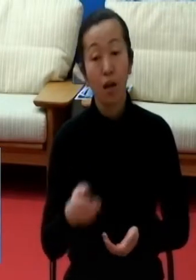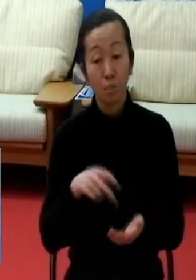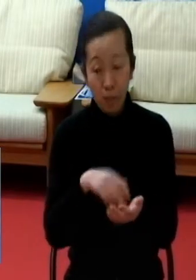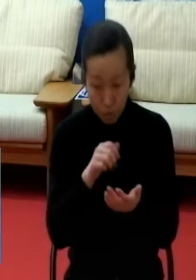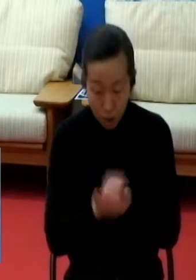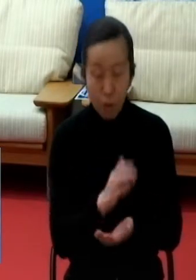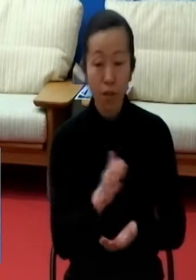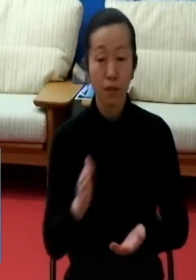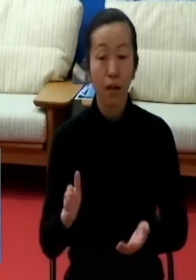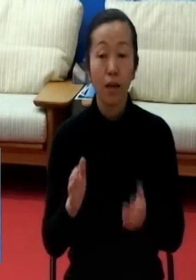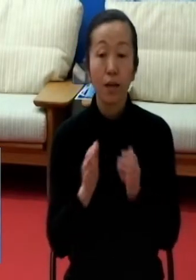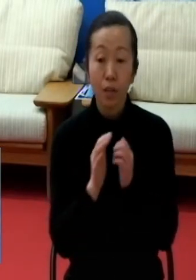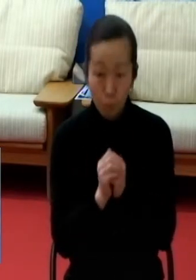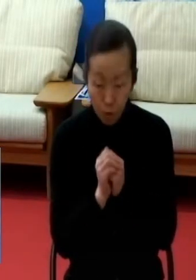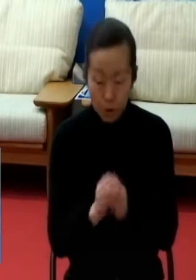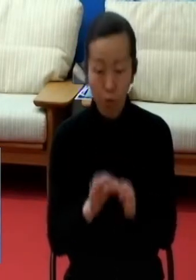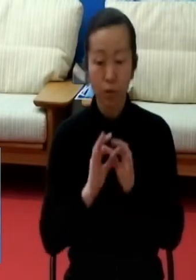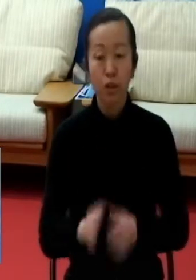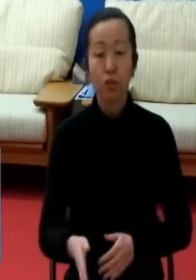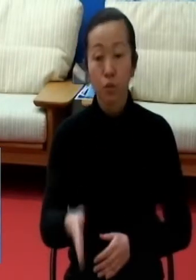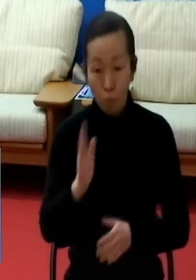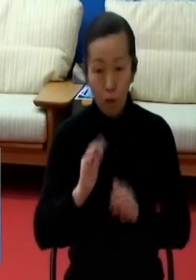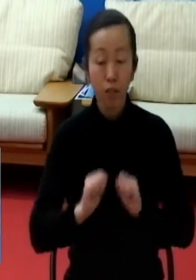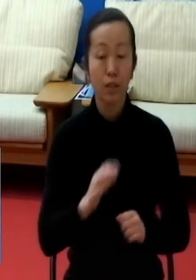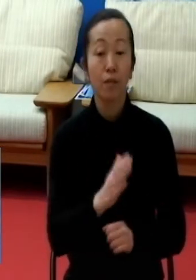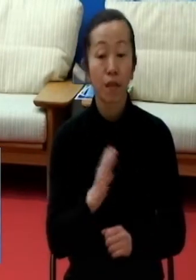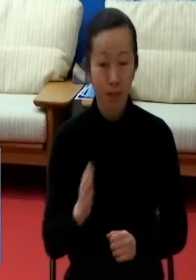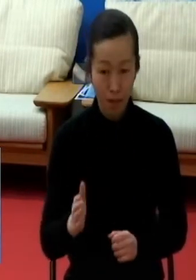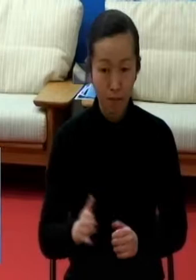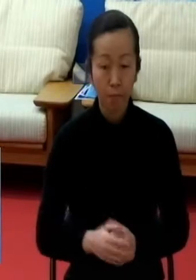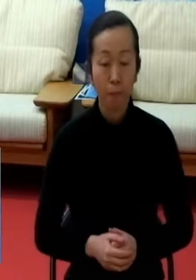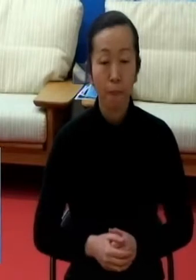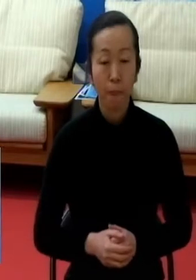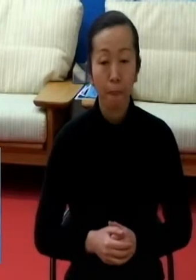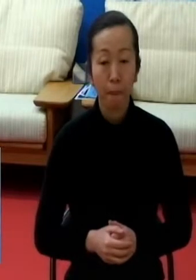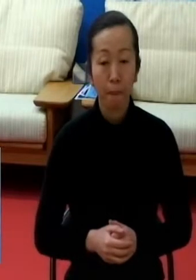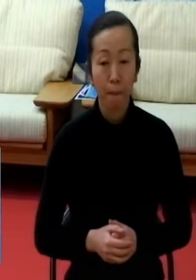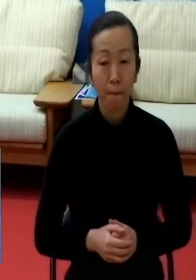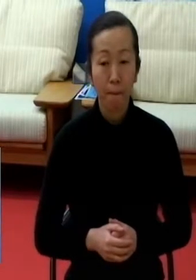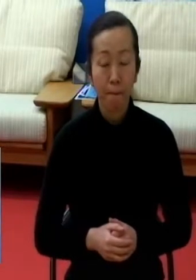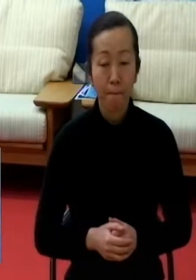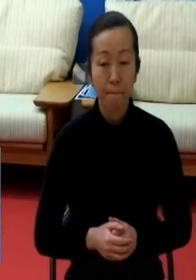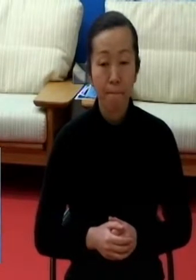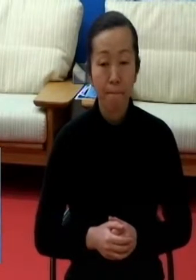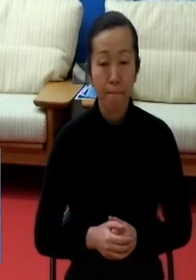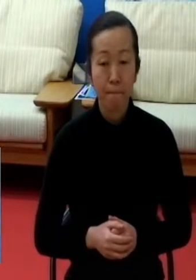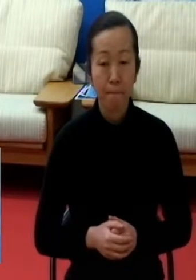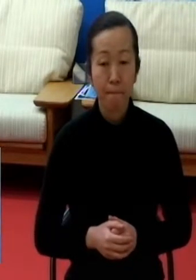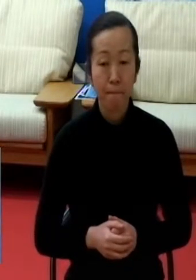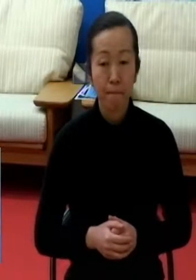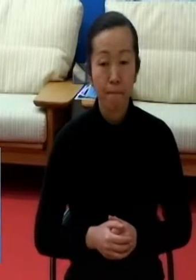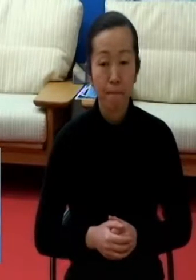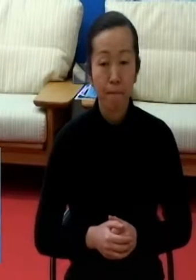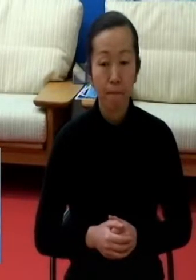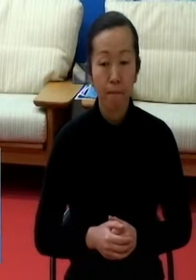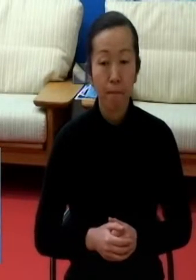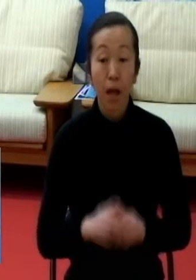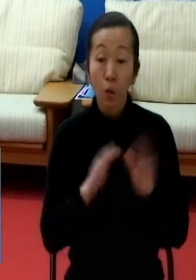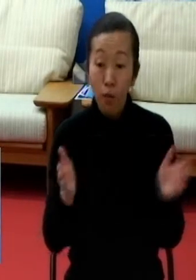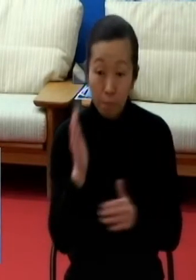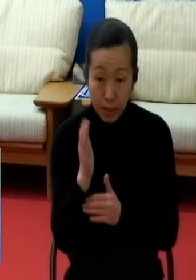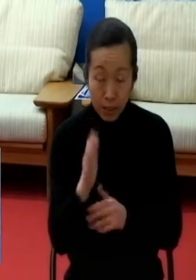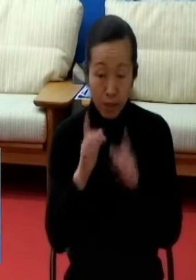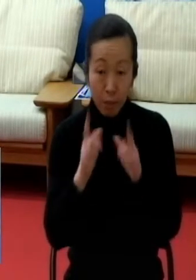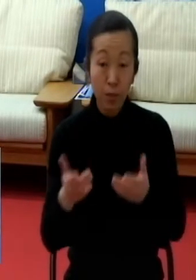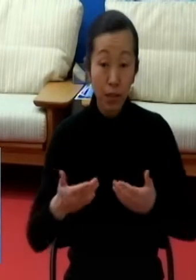見つけて祈りで勝利してください。 강단에서 선포되는 말씀을 가지고 내가 나도 저런 삶을 살아야지. 講談から